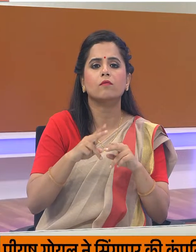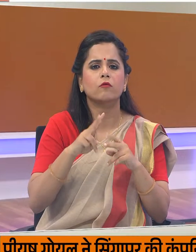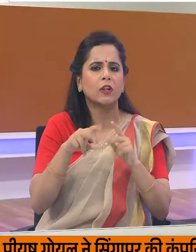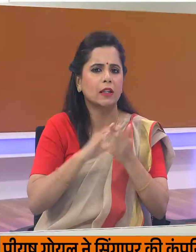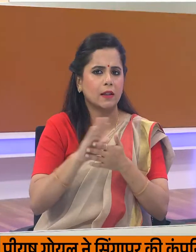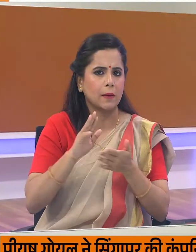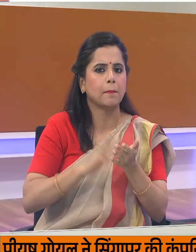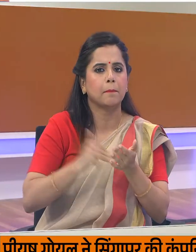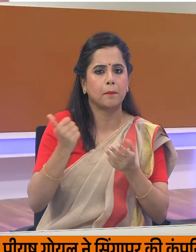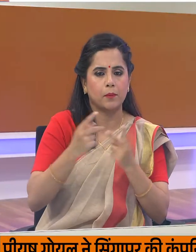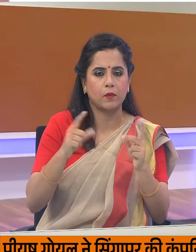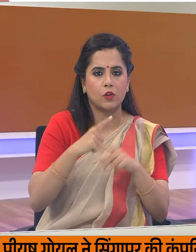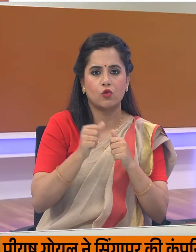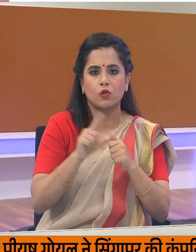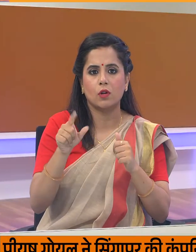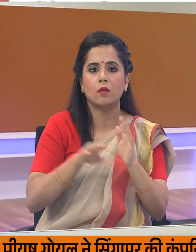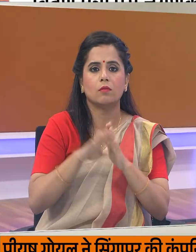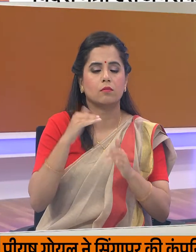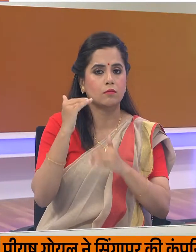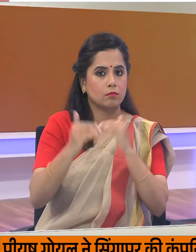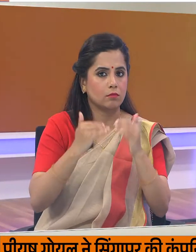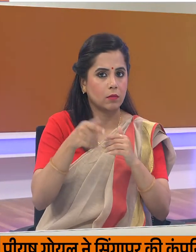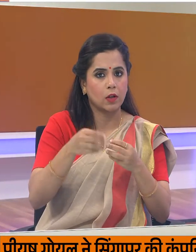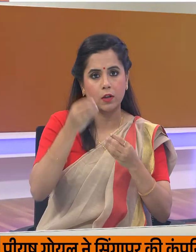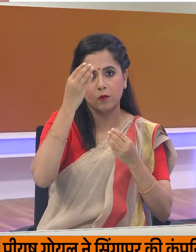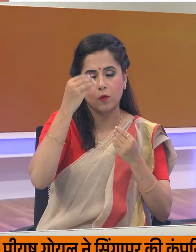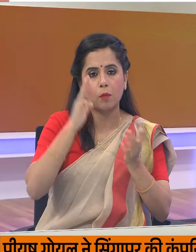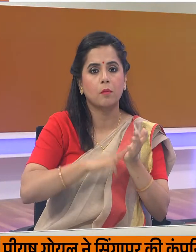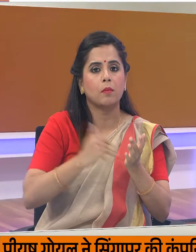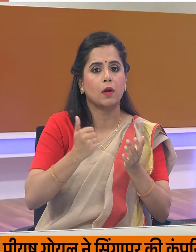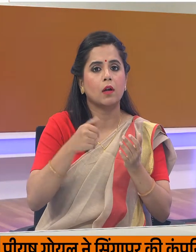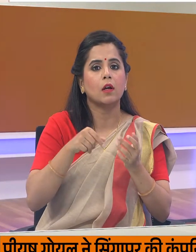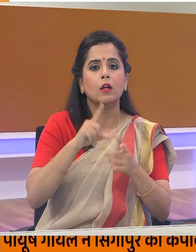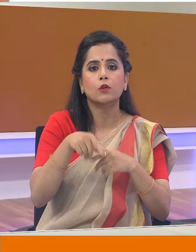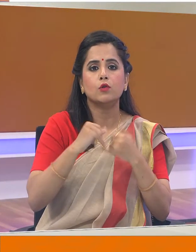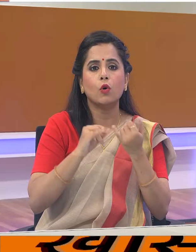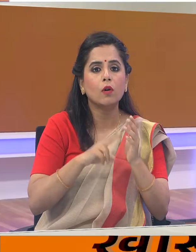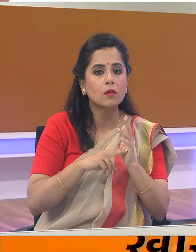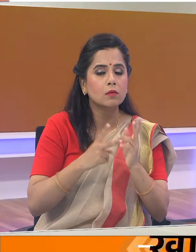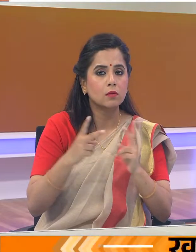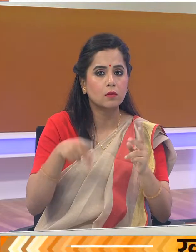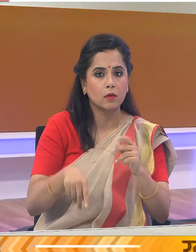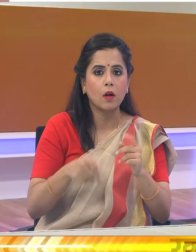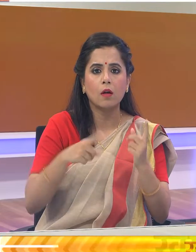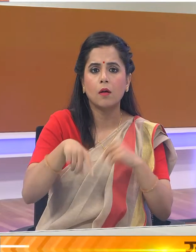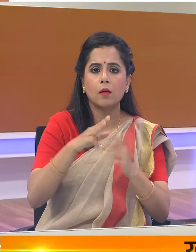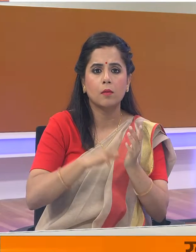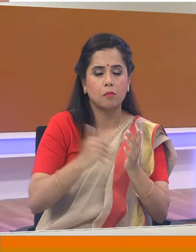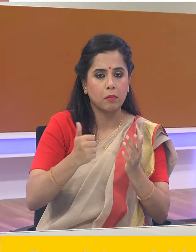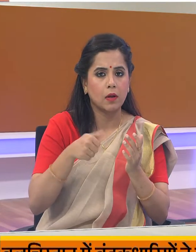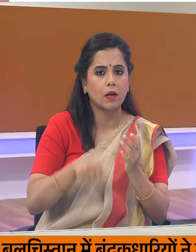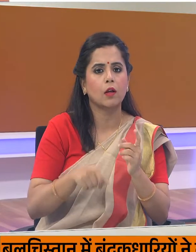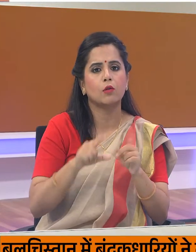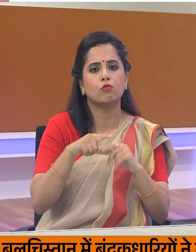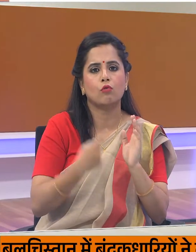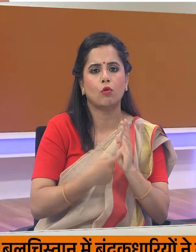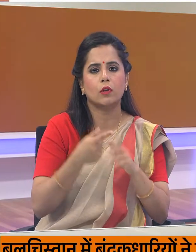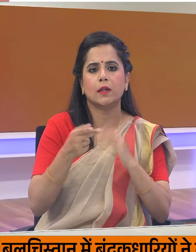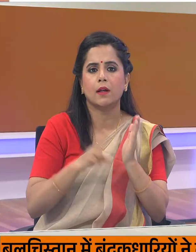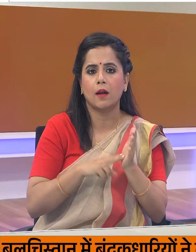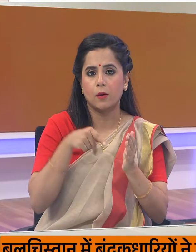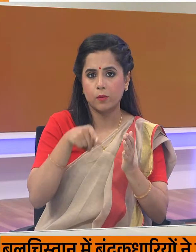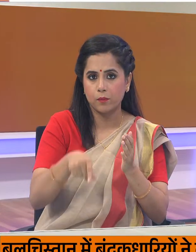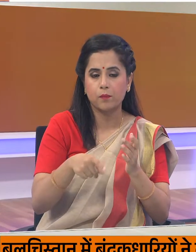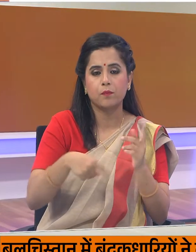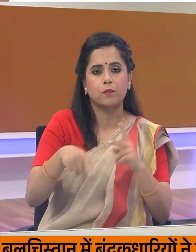षणमुगम, डिजिटल विकास एवं सूचना मंत्री जोसेफिन टियो, जन शक्ति मंत्री डॉक्टर टैन सी लेंग